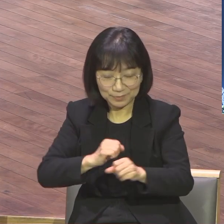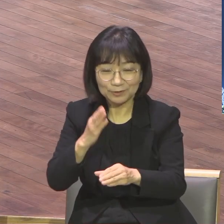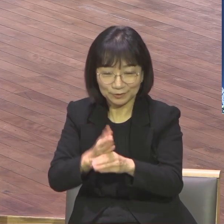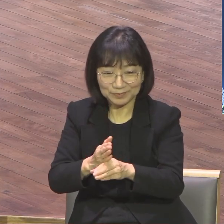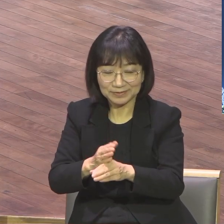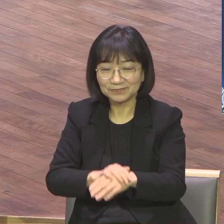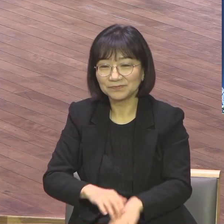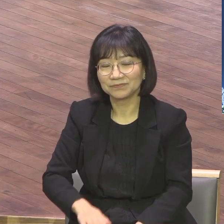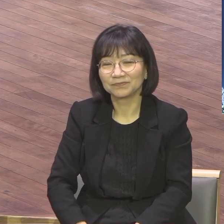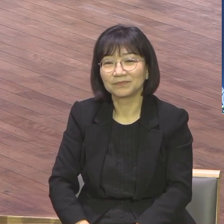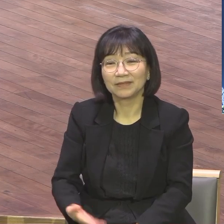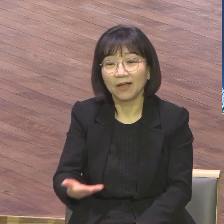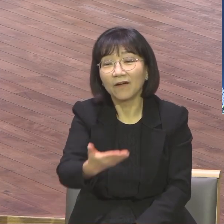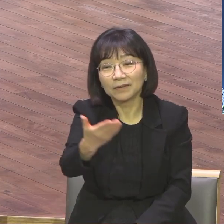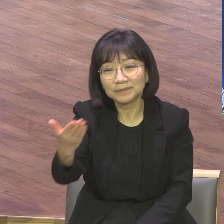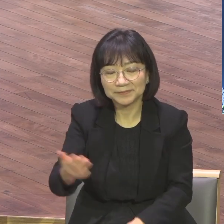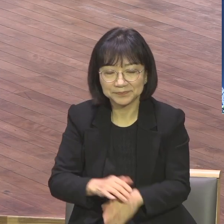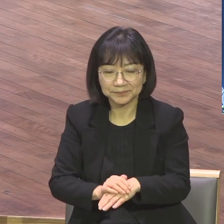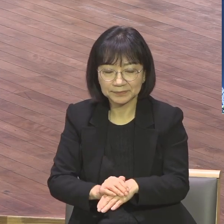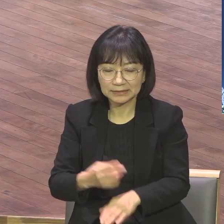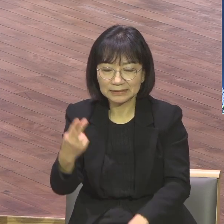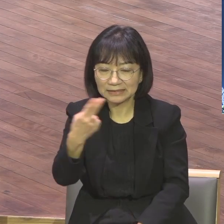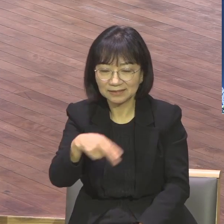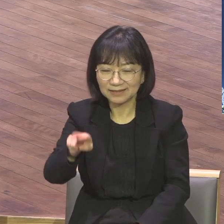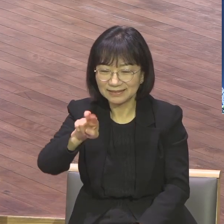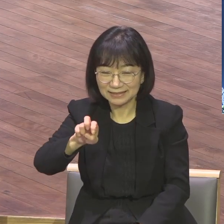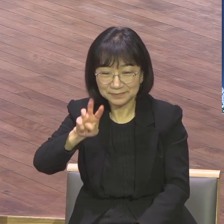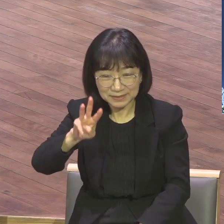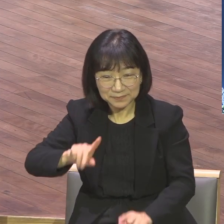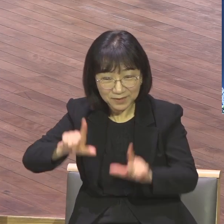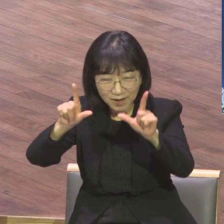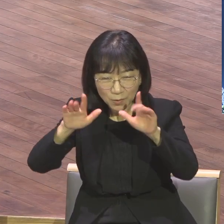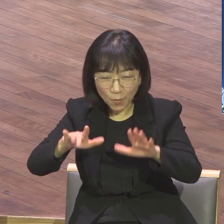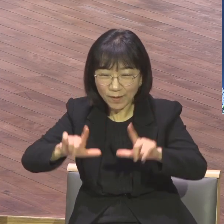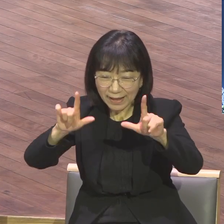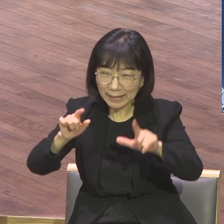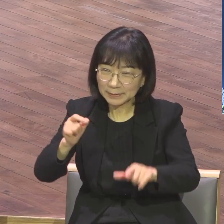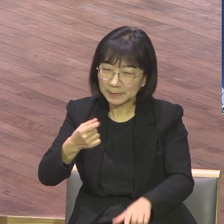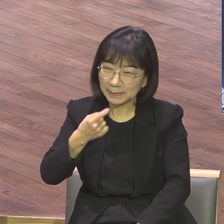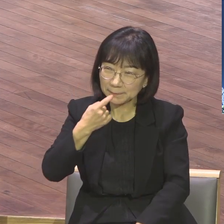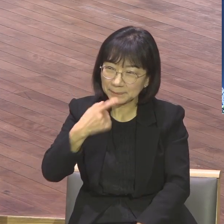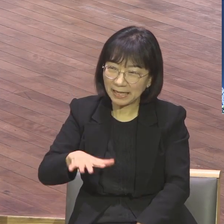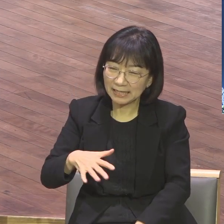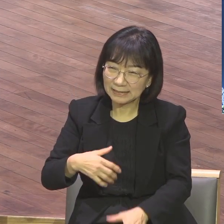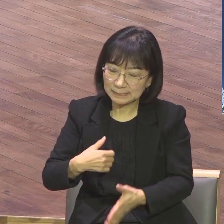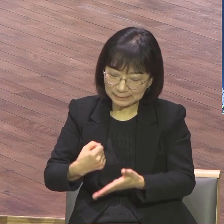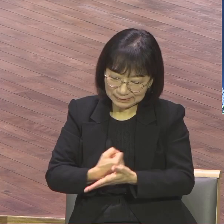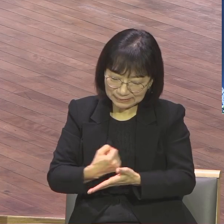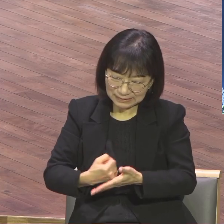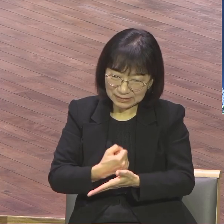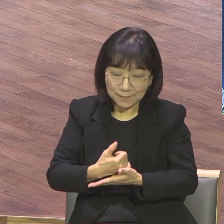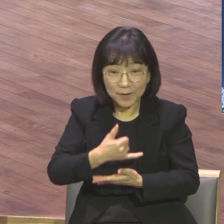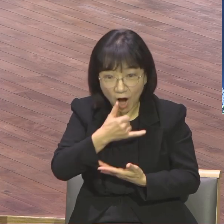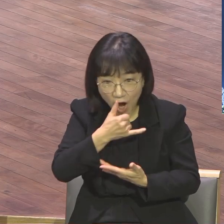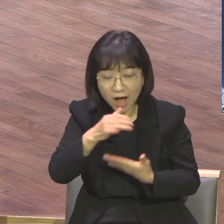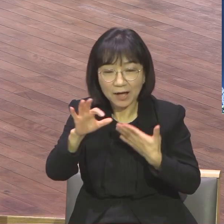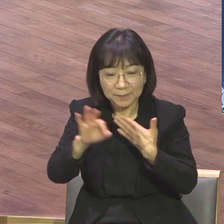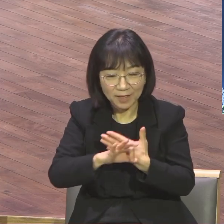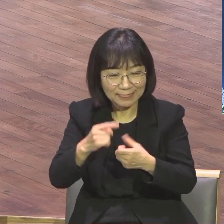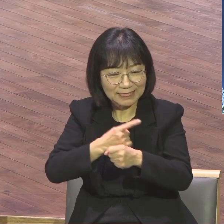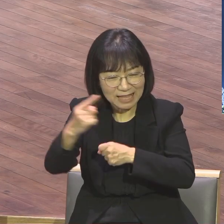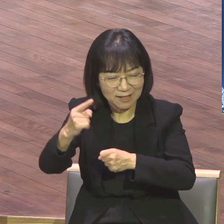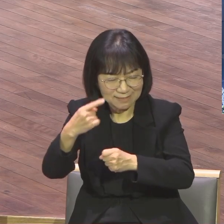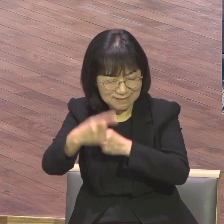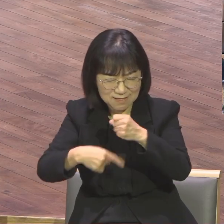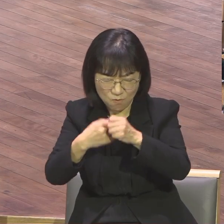2023년 여러분 마음속에 뭔가 아쉬움이 남았다고 하면 2024년 이제 정말 올인 집중해